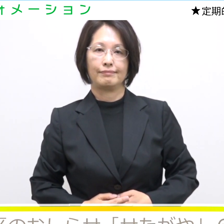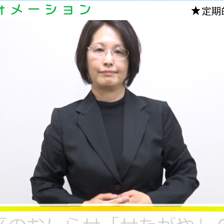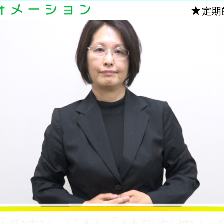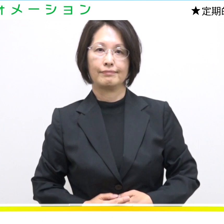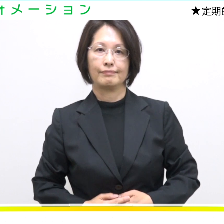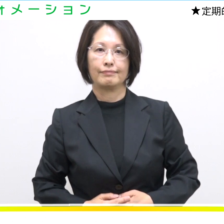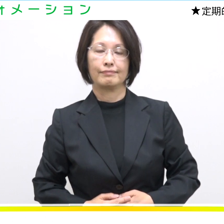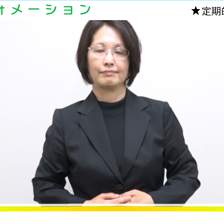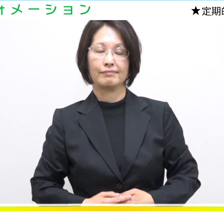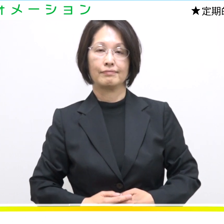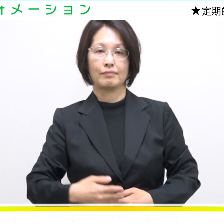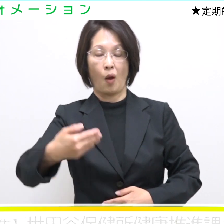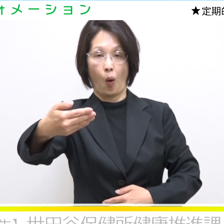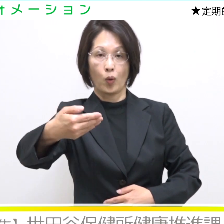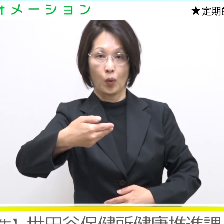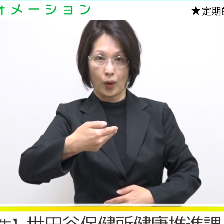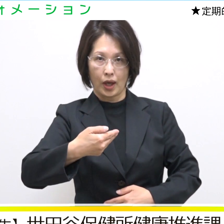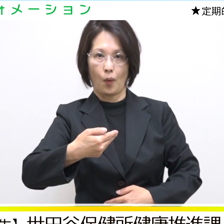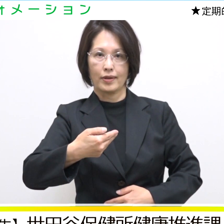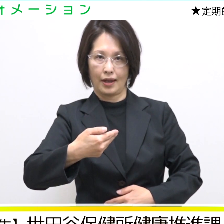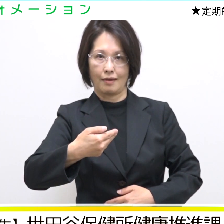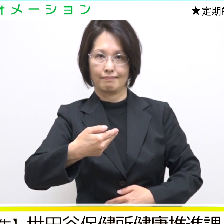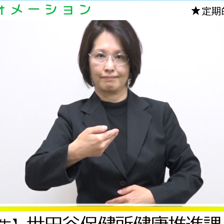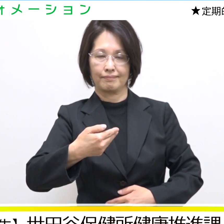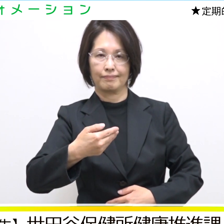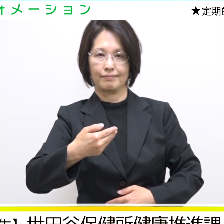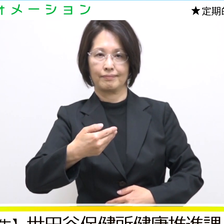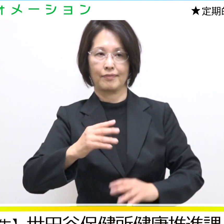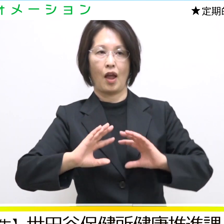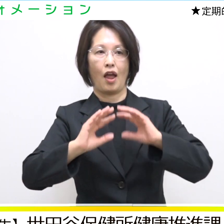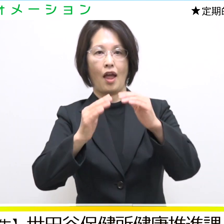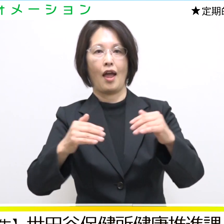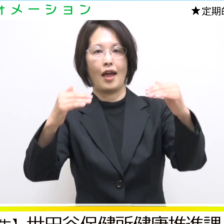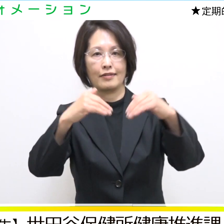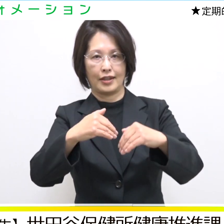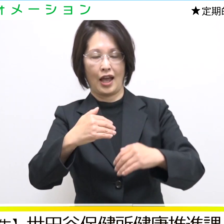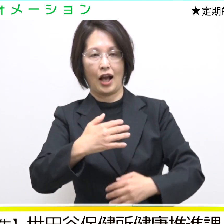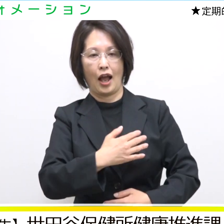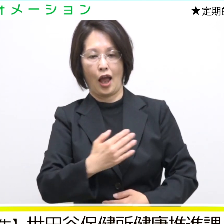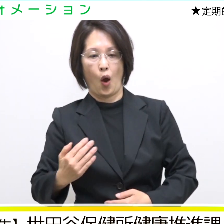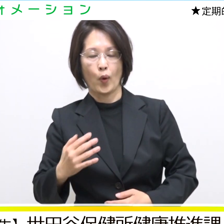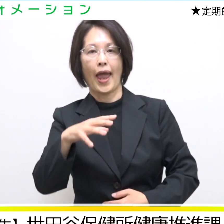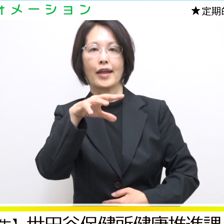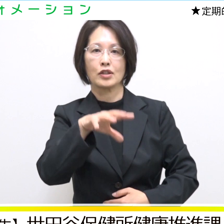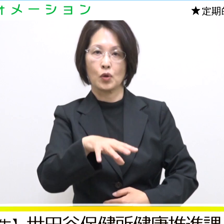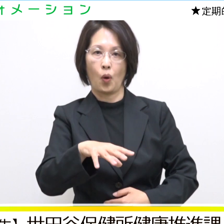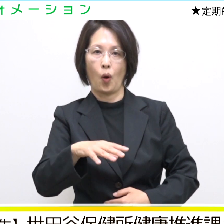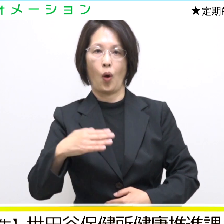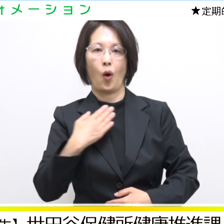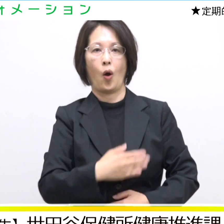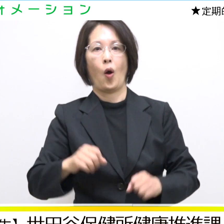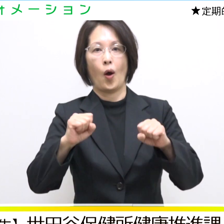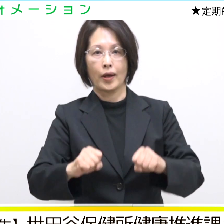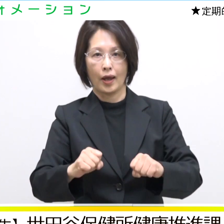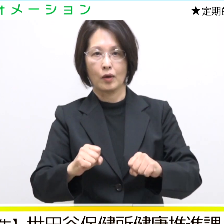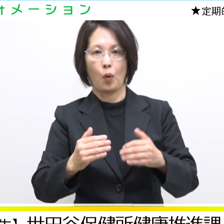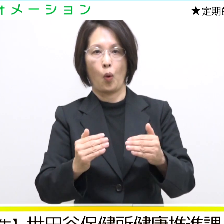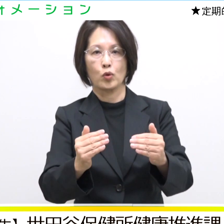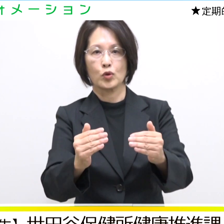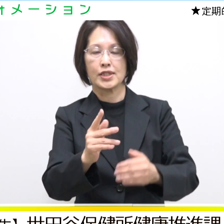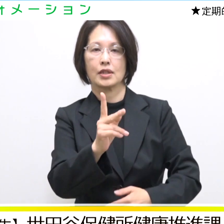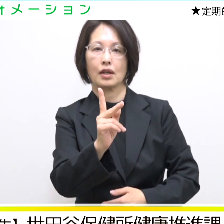くださいお問い合わせは世田谷保健所健康推進